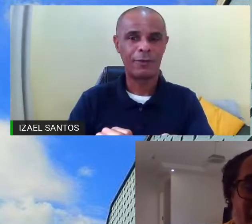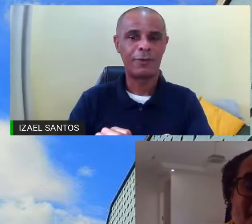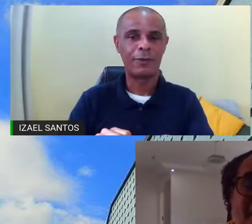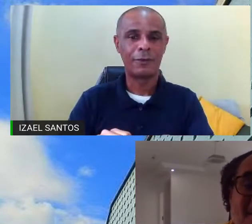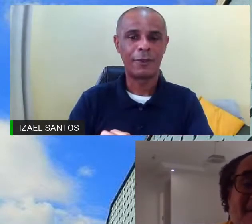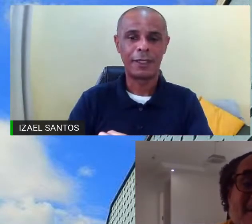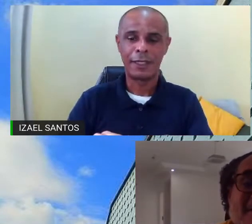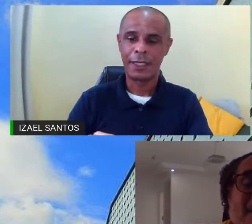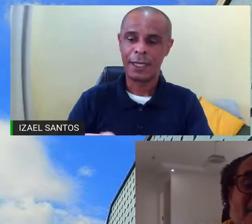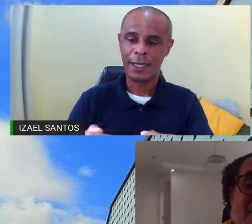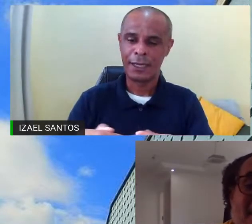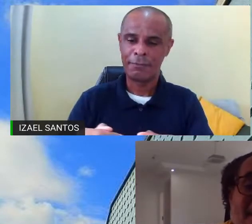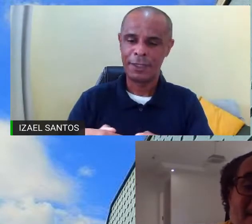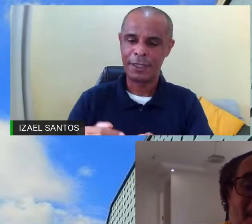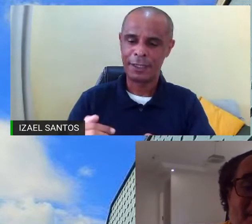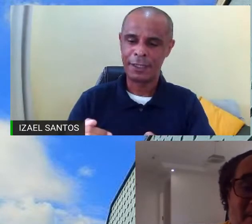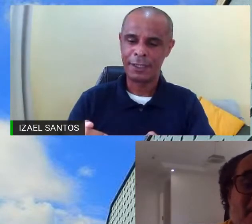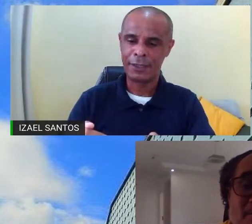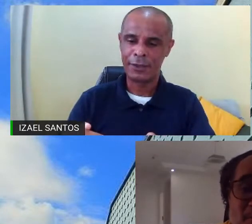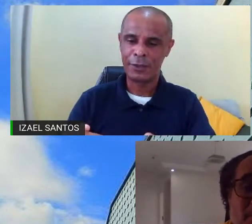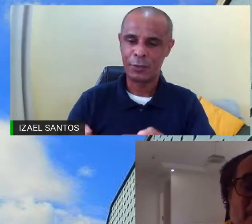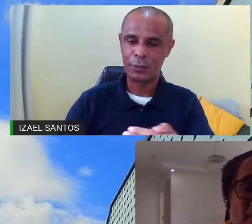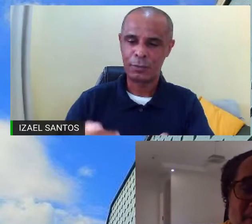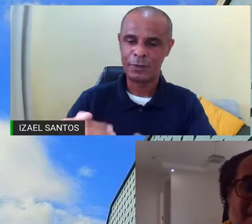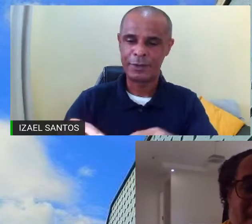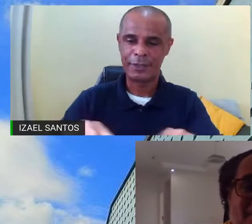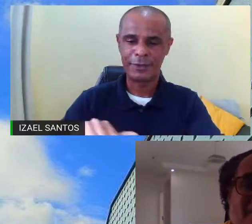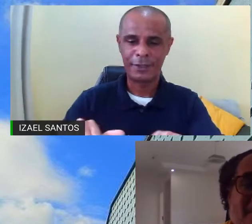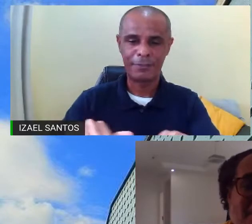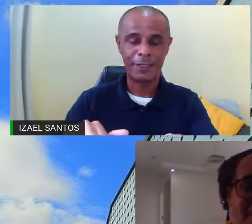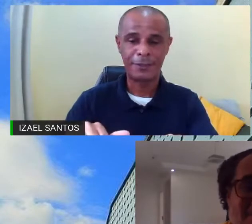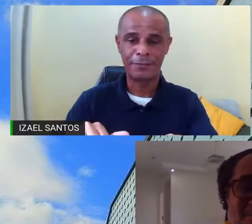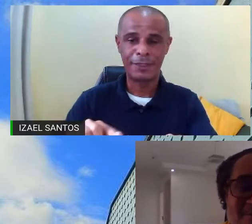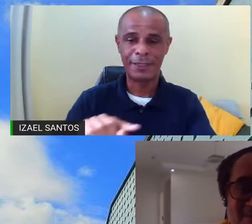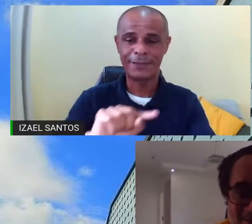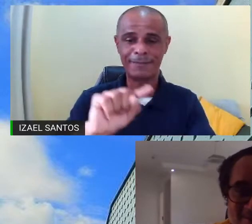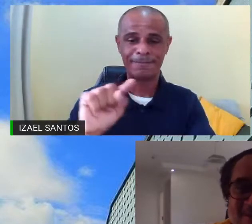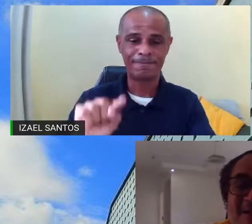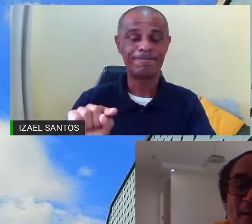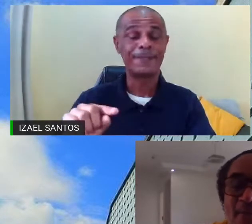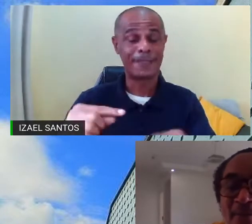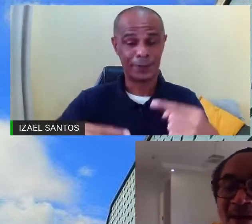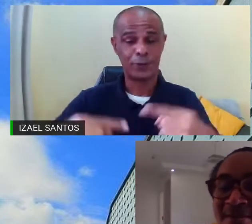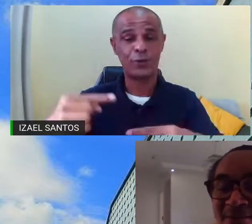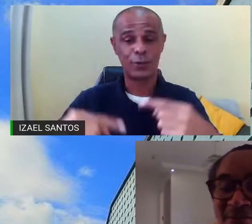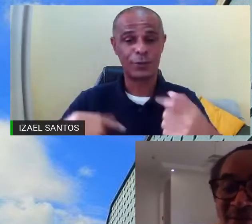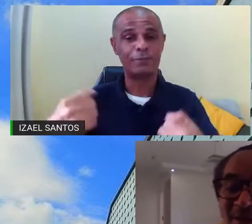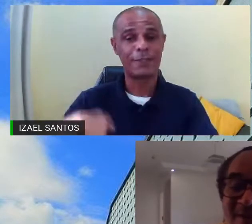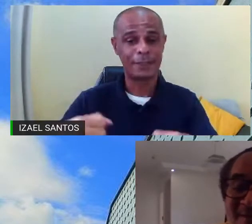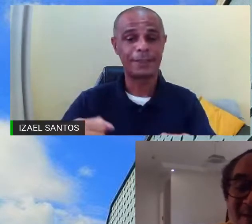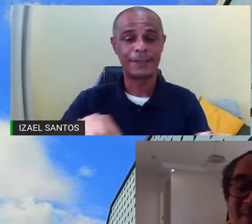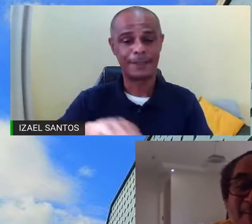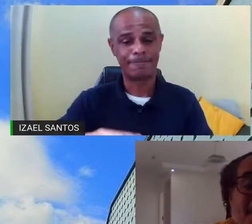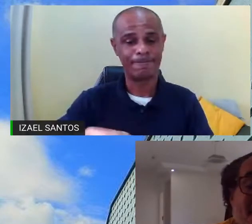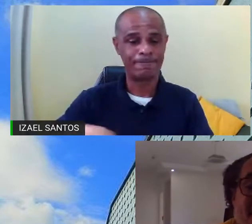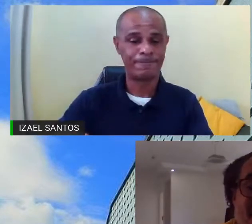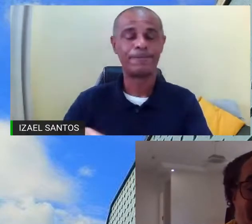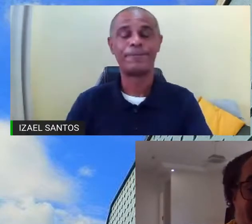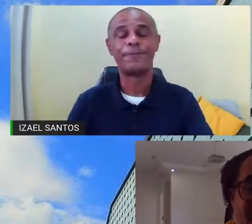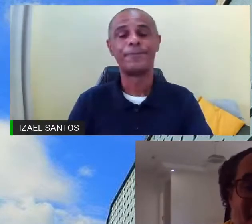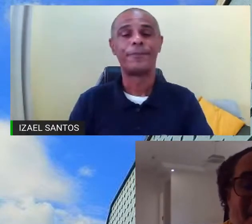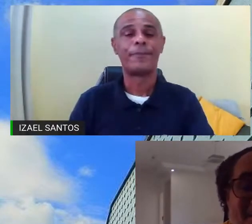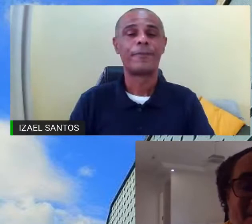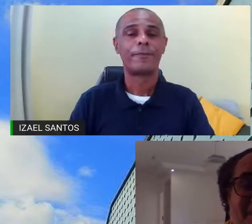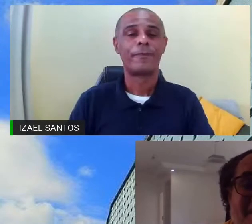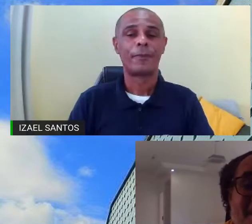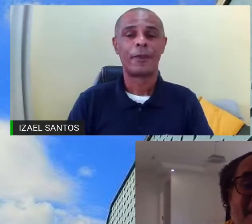processo de trabalho. Né? Eu acho pertinente, nós temos muito o que conversar sobre isso, inclusive se a senhora quiser falar um pouco mais enquanto os colegas aqui